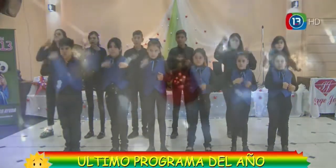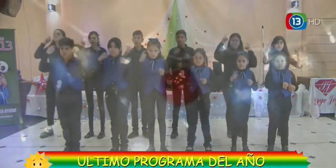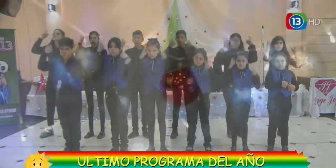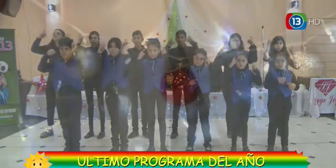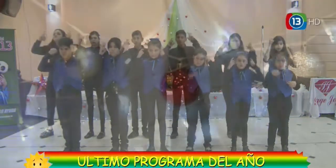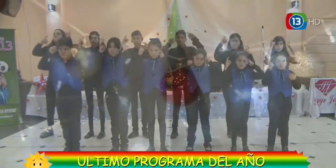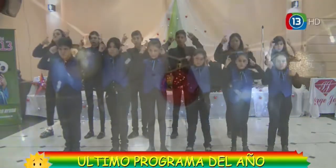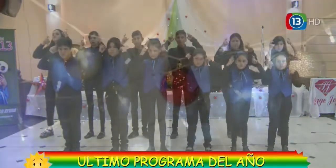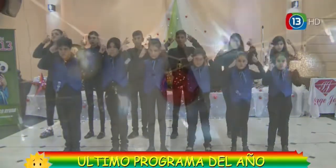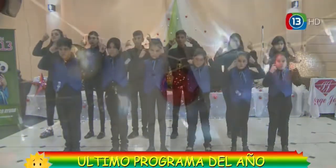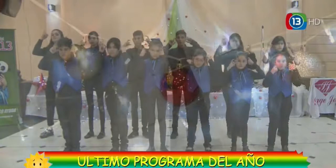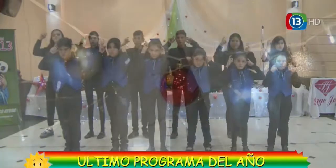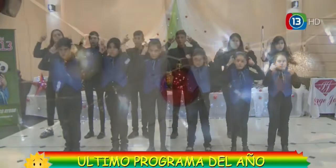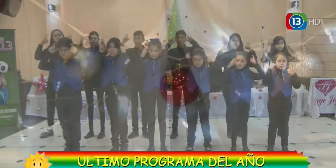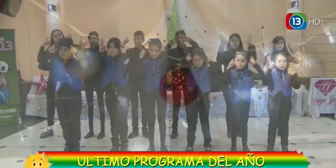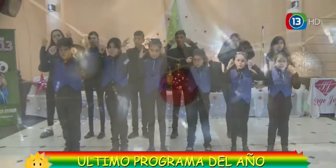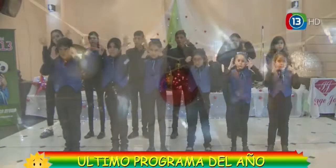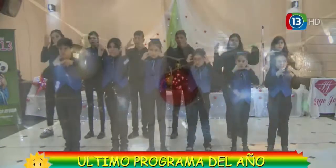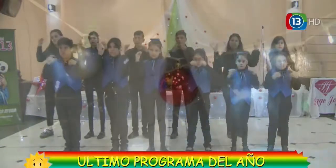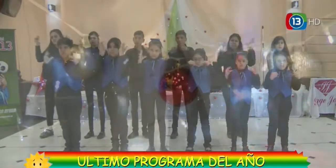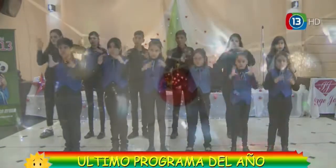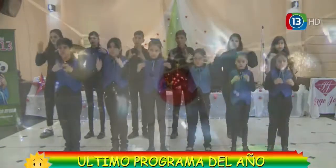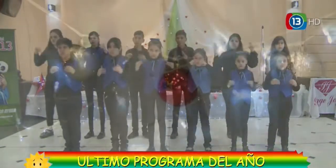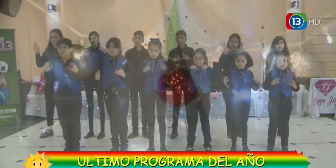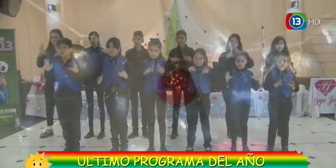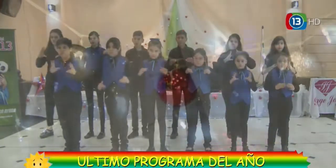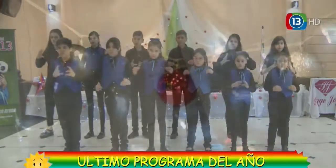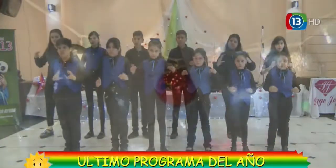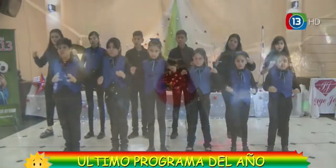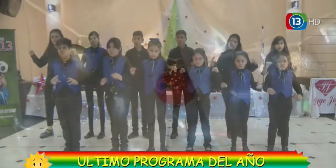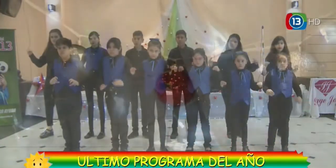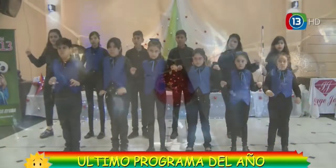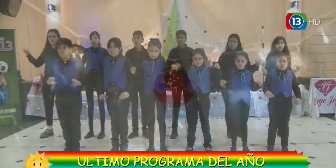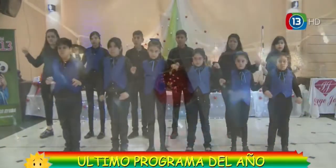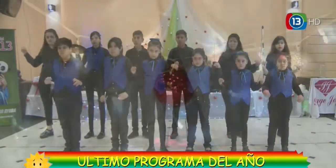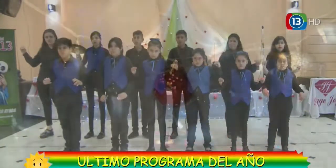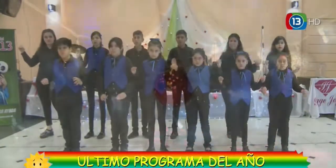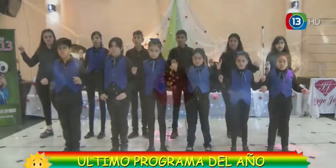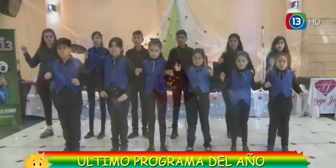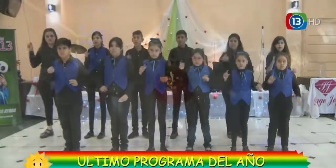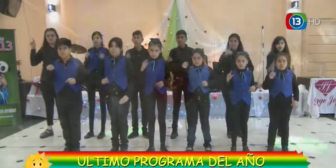Más rincón, la стенada Bás